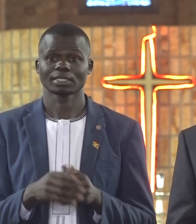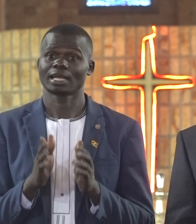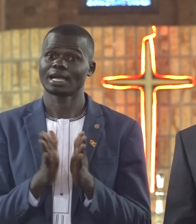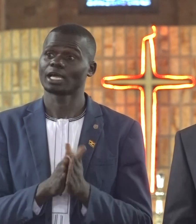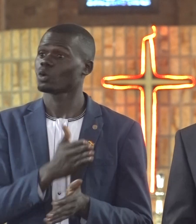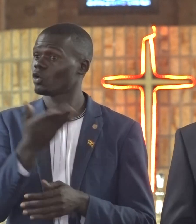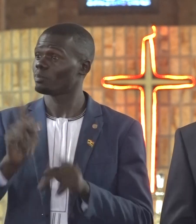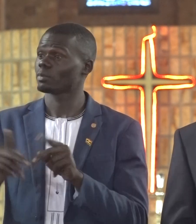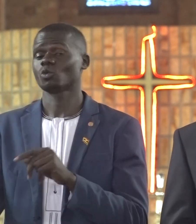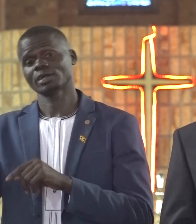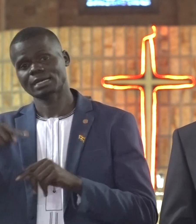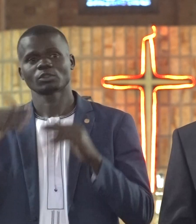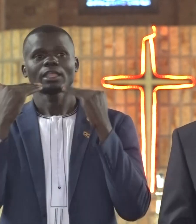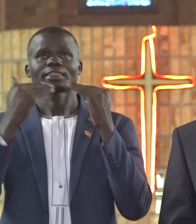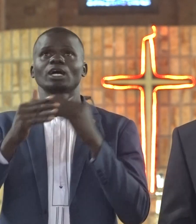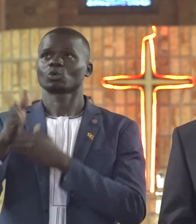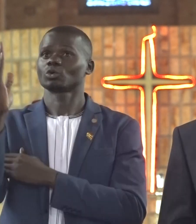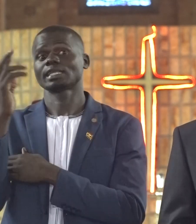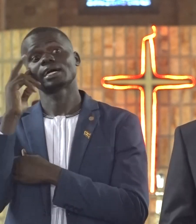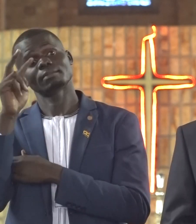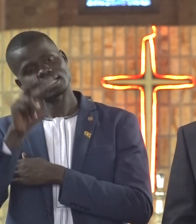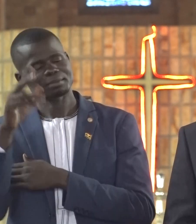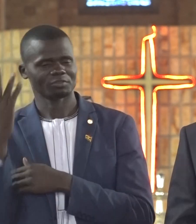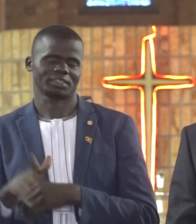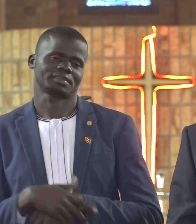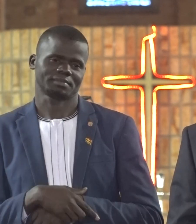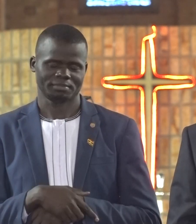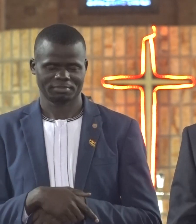nammwe mwenna abazze okwebaza Katonda abalabi.